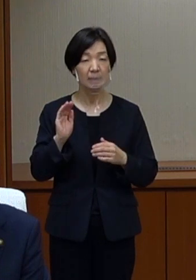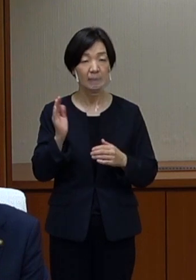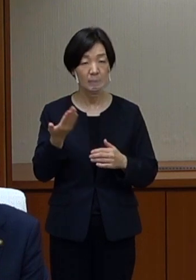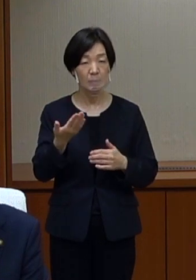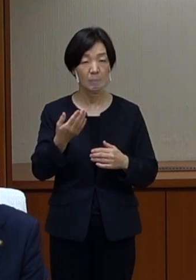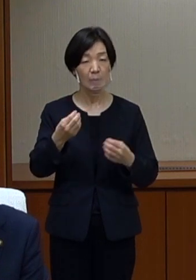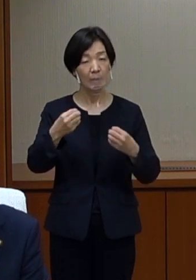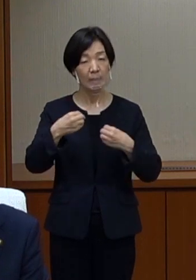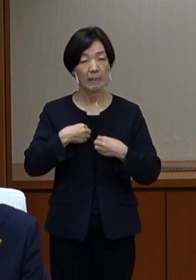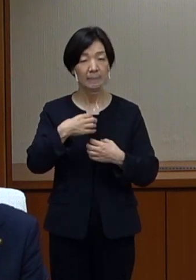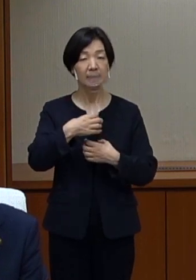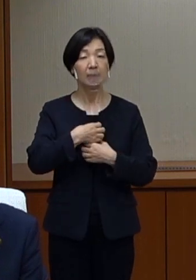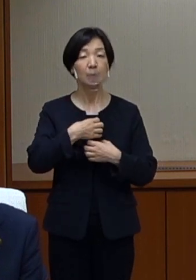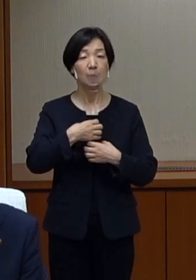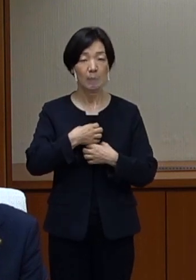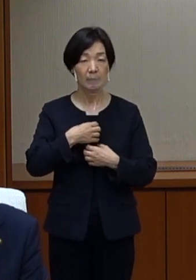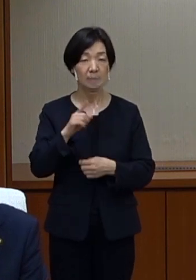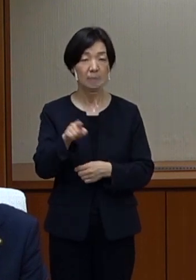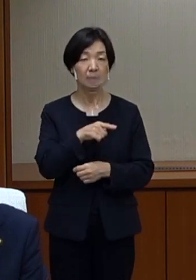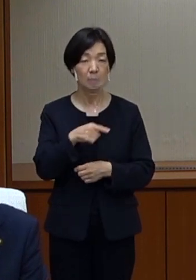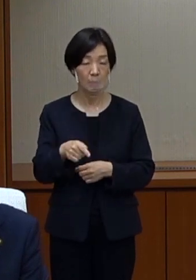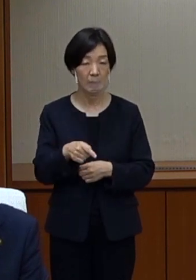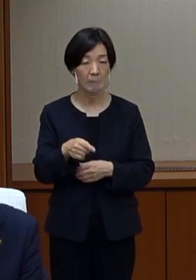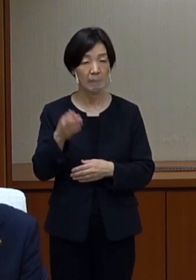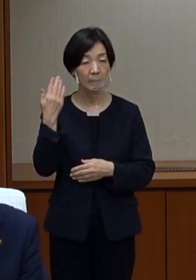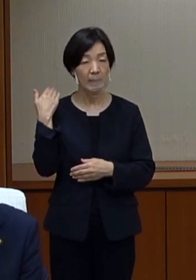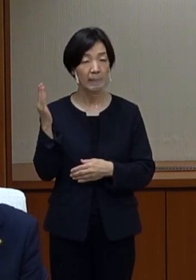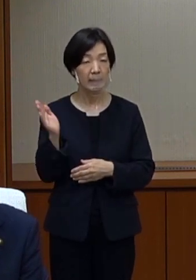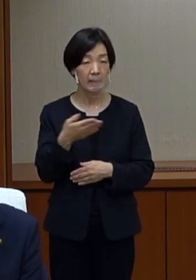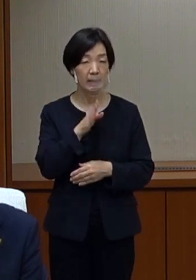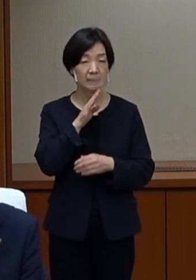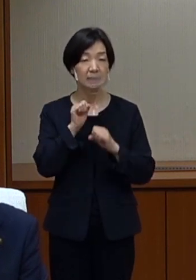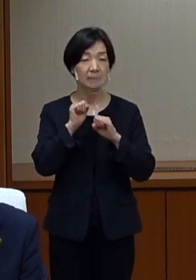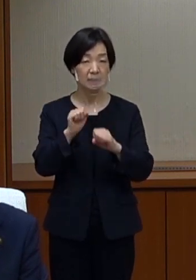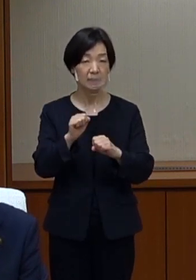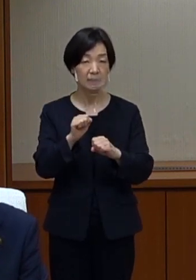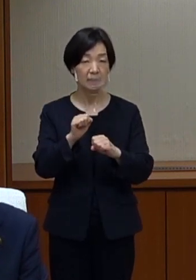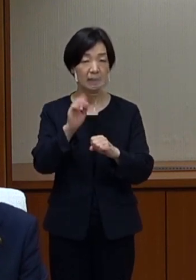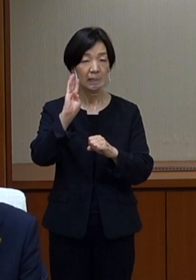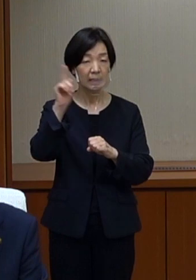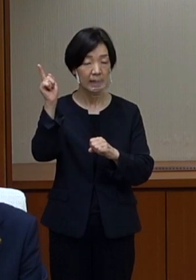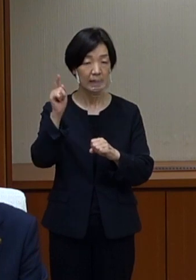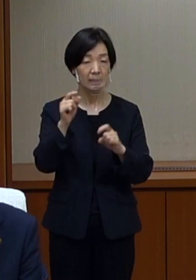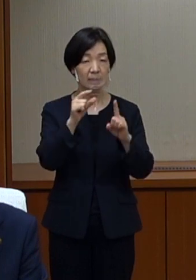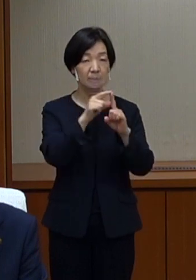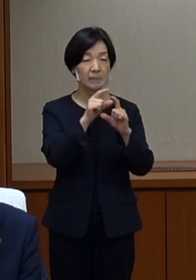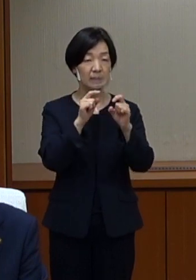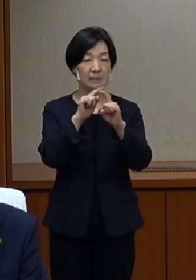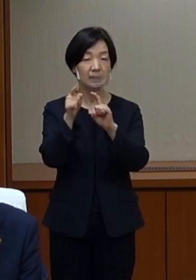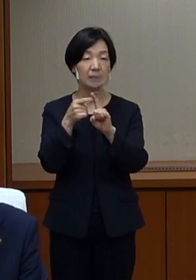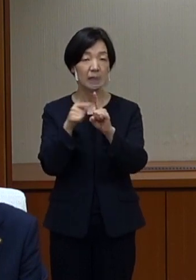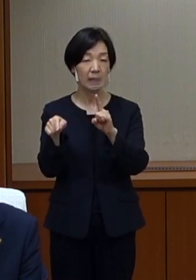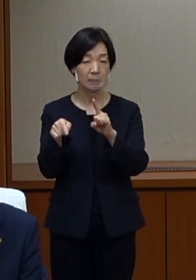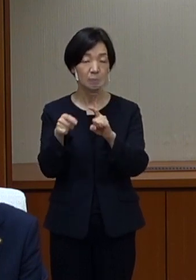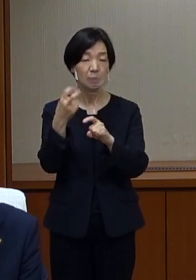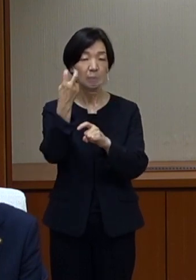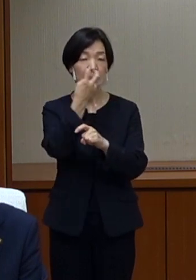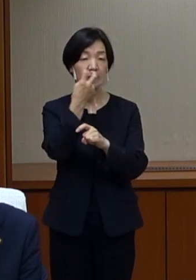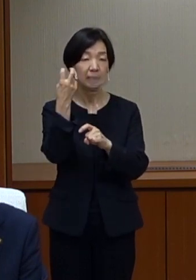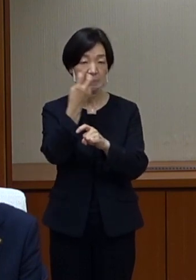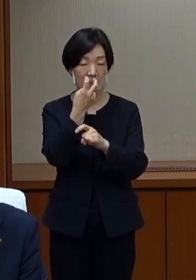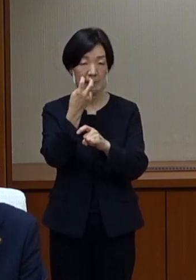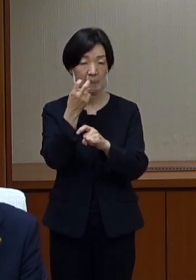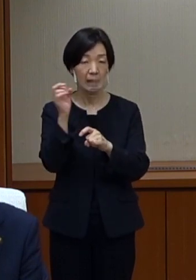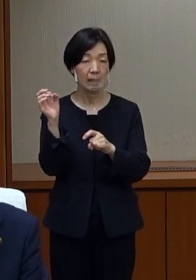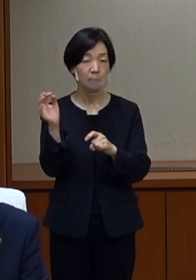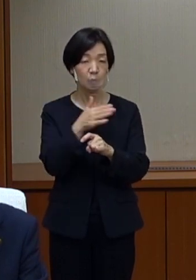じる方等は、従来から実施されている県の PCR 検査等無料化事